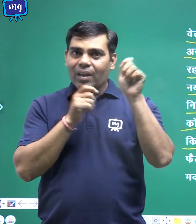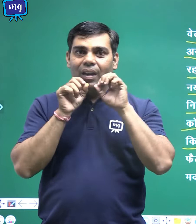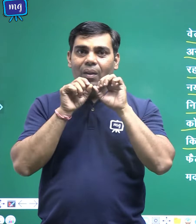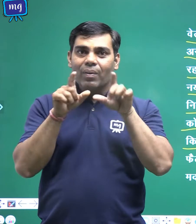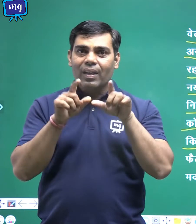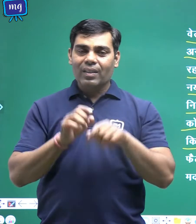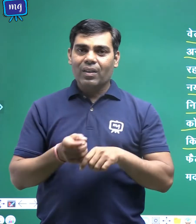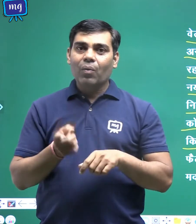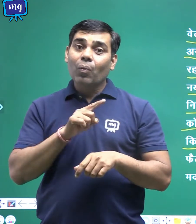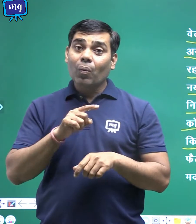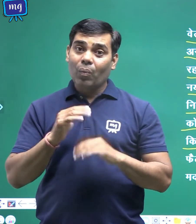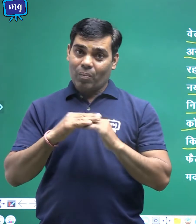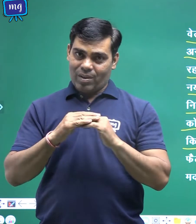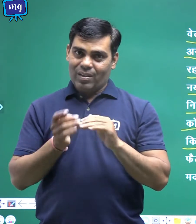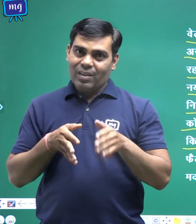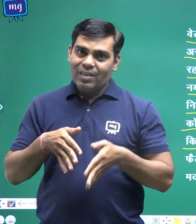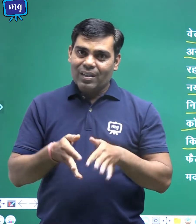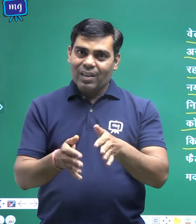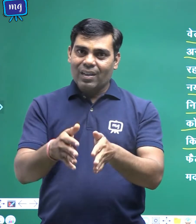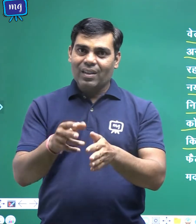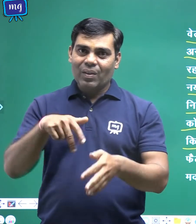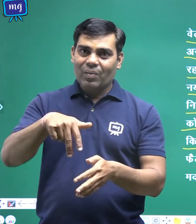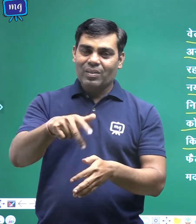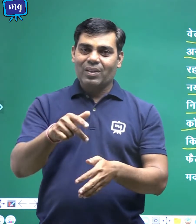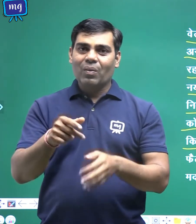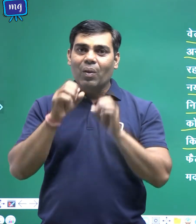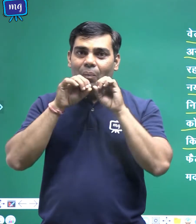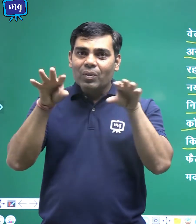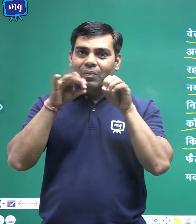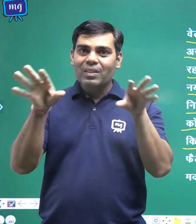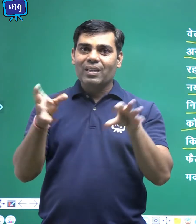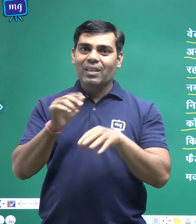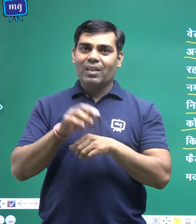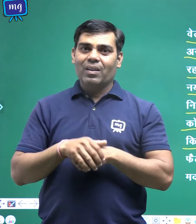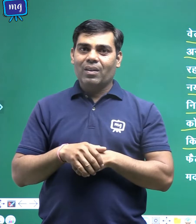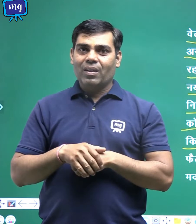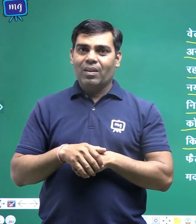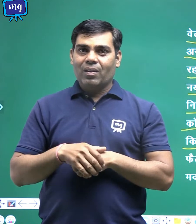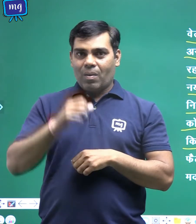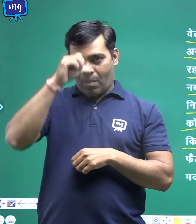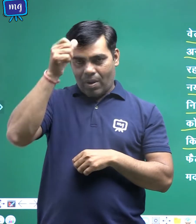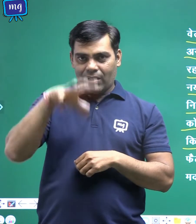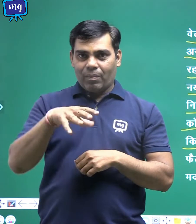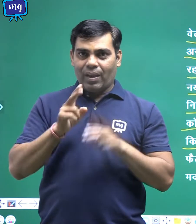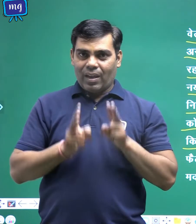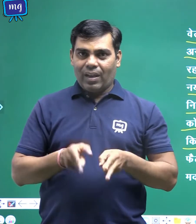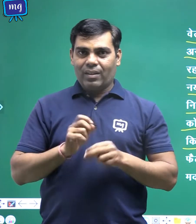उन पर चलकर उनका प्रचार प्रसार किया भारत में रहकर।